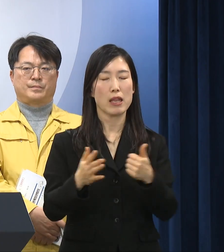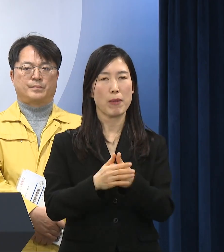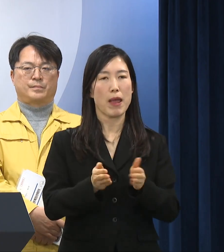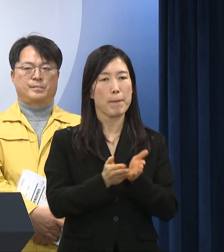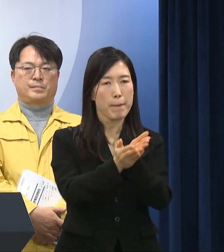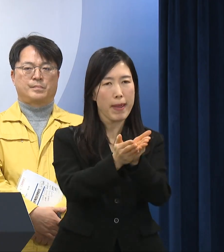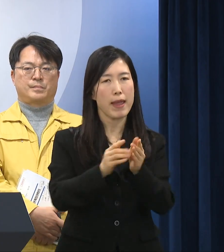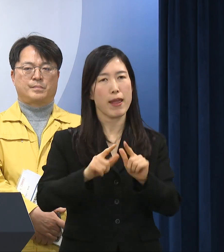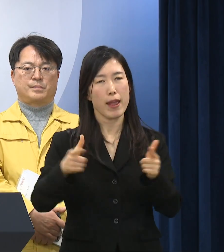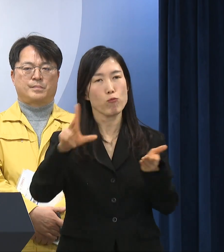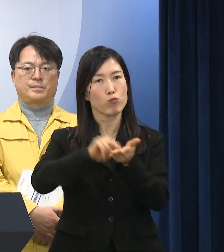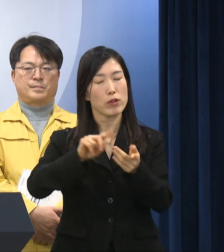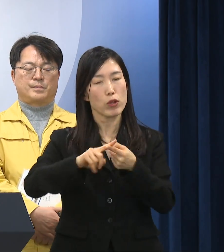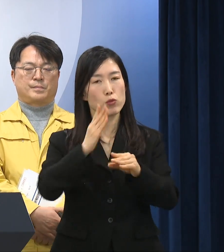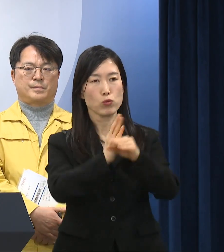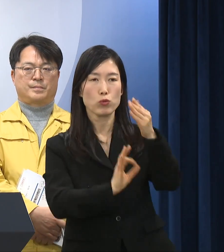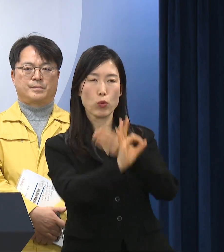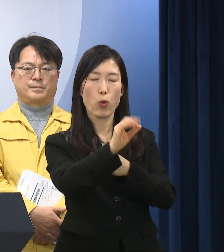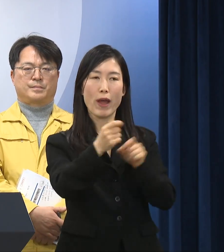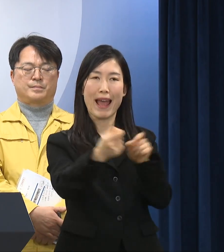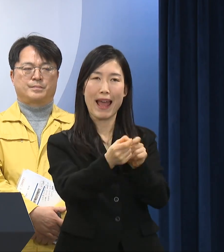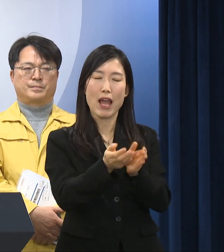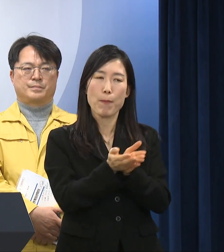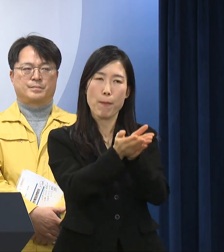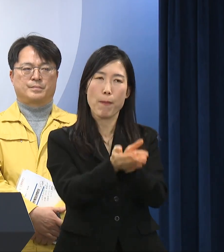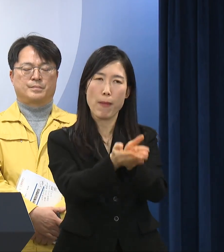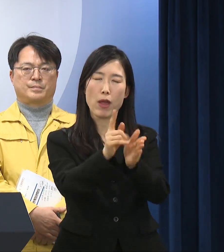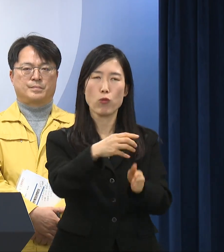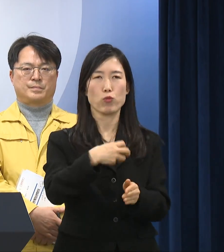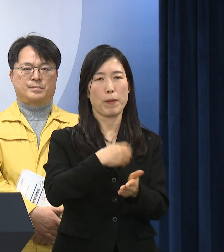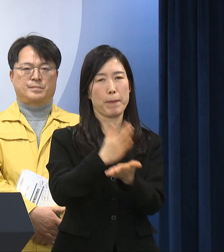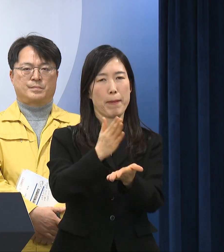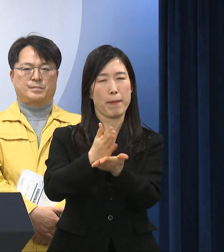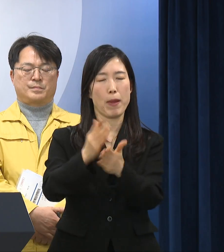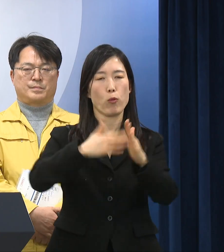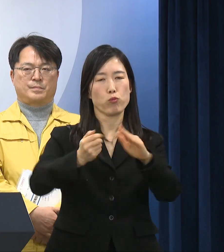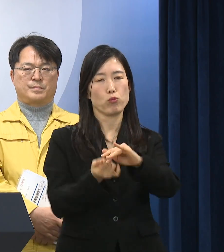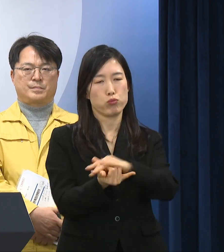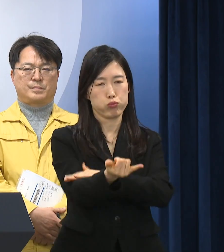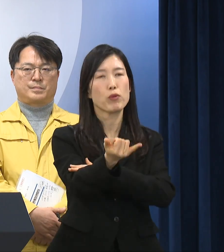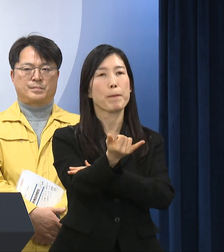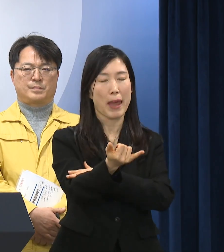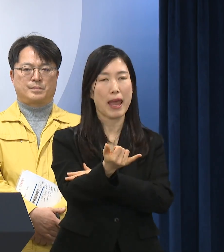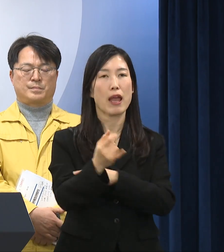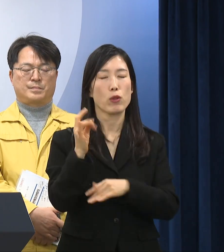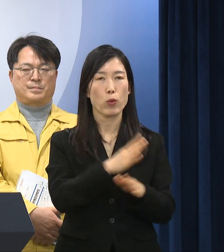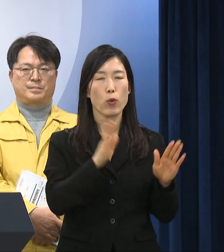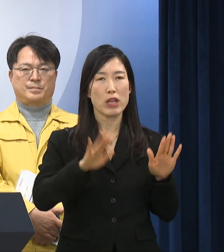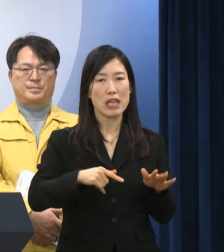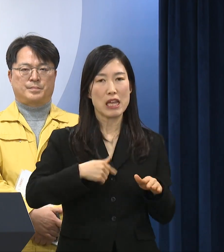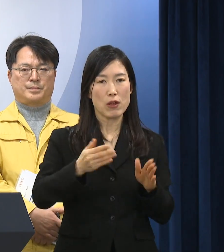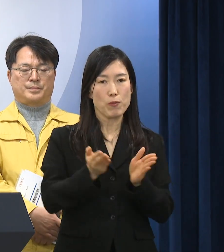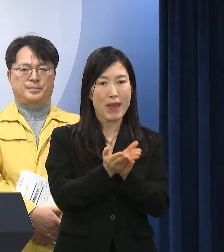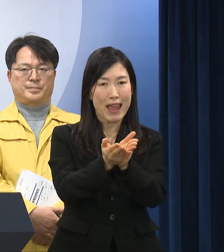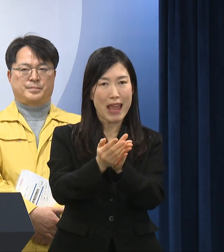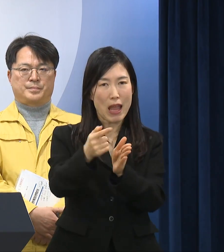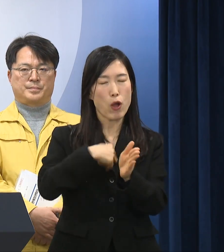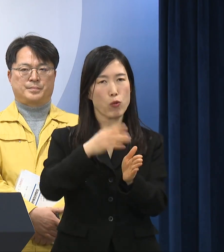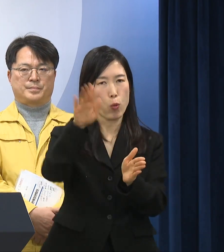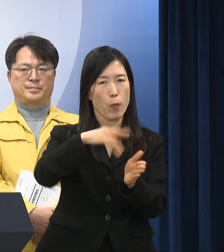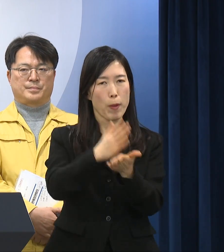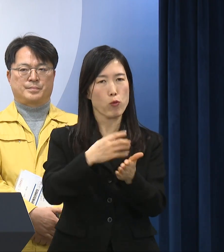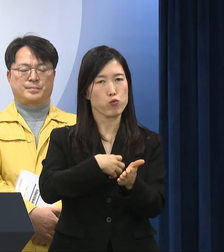협회 등 대상으로 중동 해역 운항 자제 공고를 공문을 시행하였고 호르무즈 해역 진입하는 선박들을